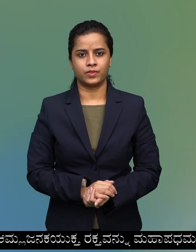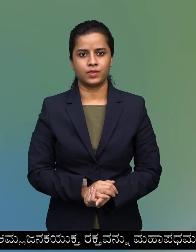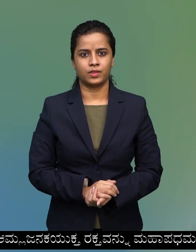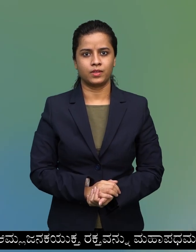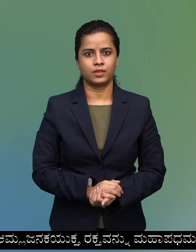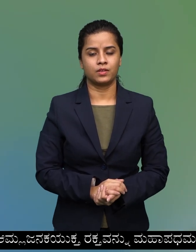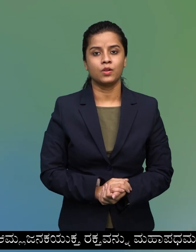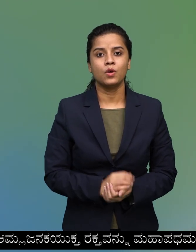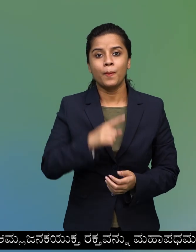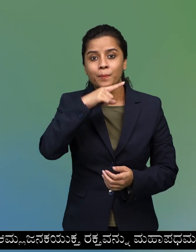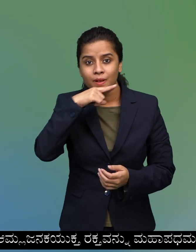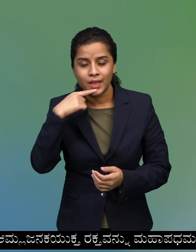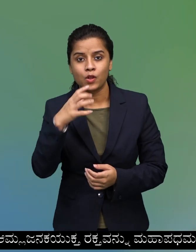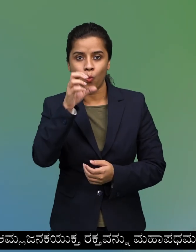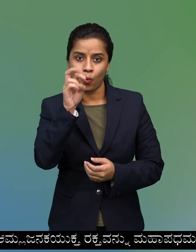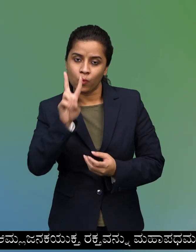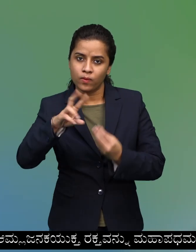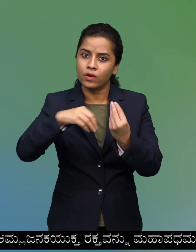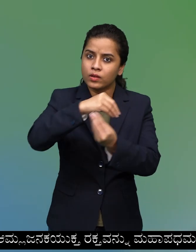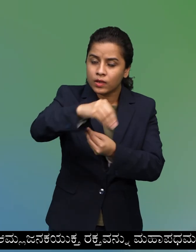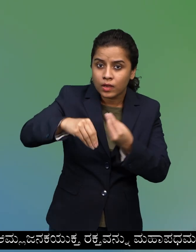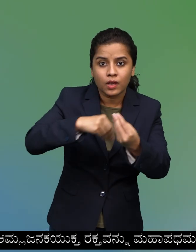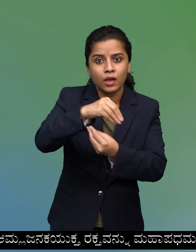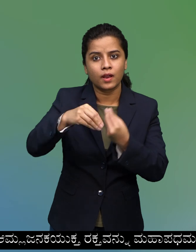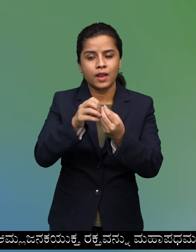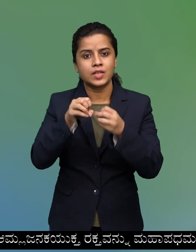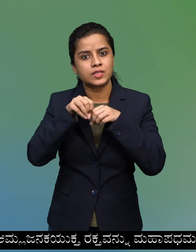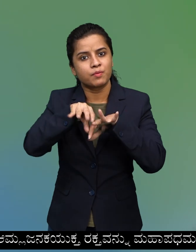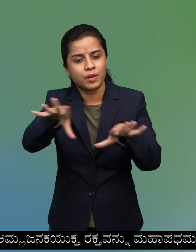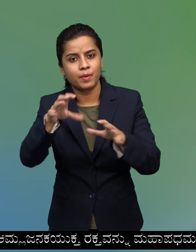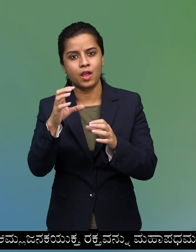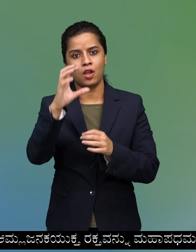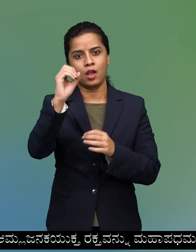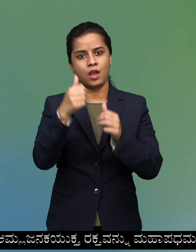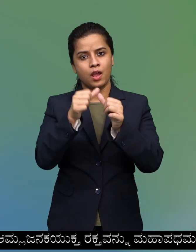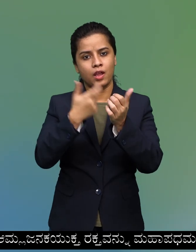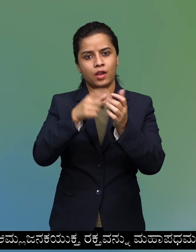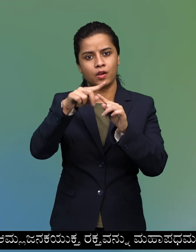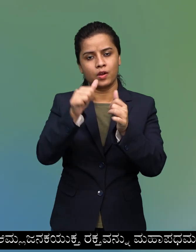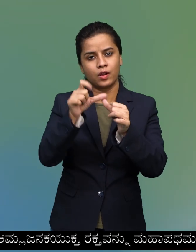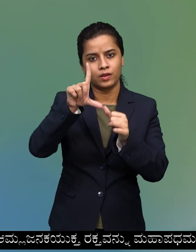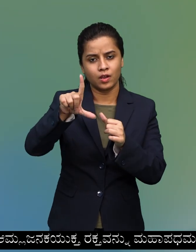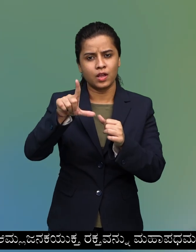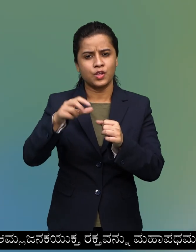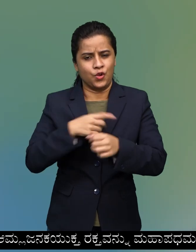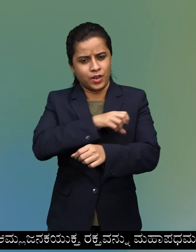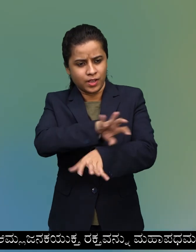ಆಮ್ಲಜನಕಯುಕ್ತ ರಕ್ತವನ್ನು ಮಹಾಪಧಮನಿಯಿಂದ ದೇಹದ ವಿವಿಧ ಅಂಗಾಂಶಗಳಿಗೆ ಸರಬರಾಜು ಮಾಡಲಾಗುತ್ತದೆ.